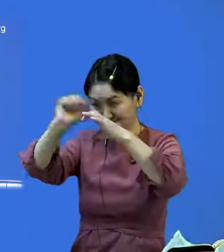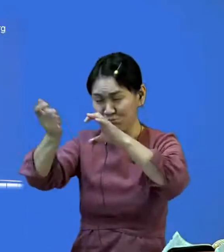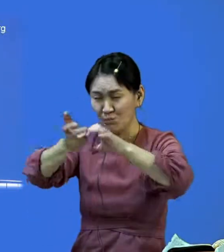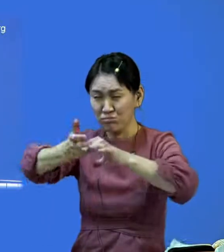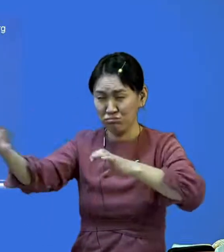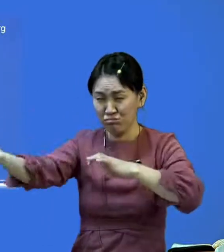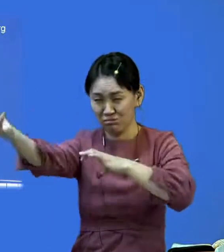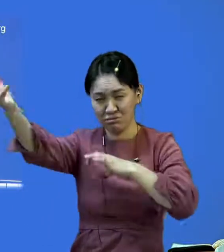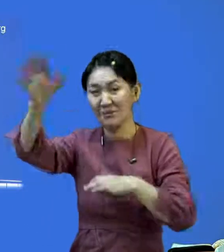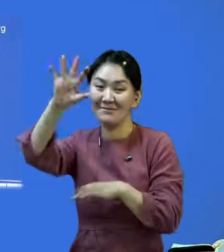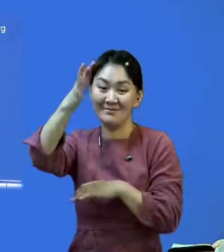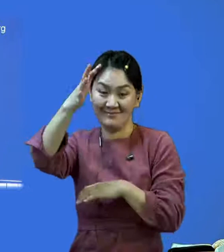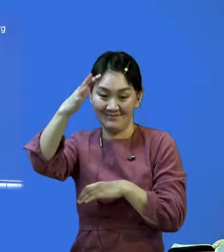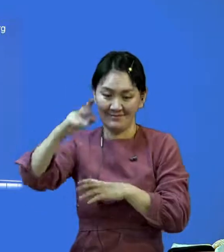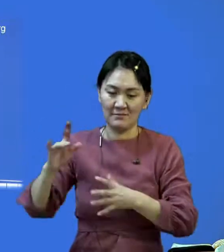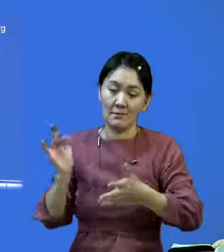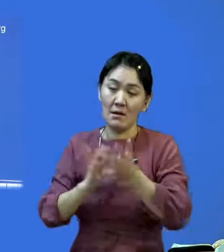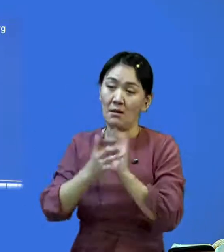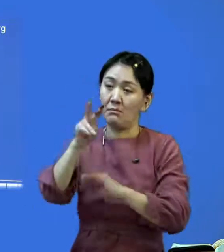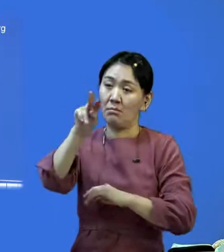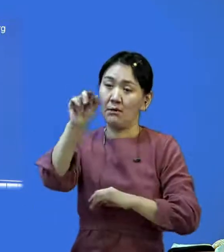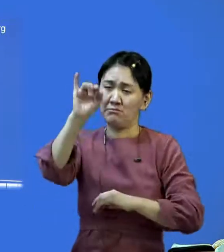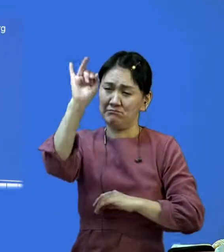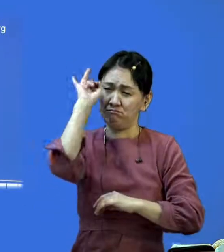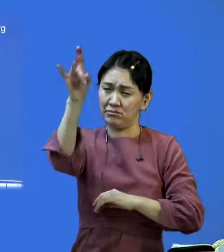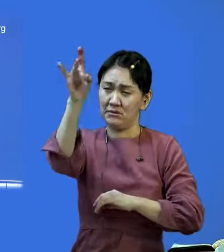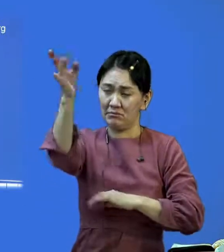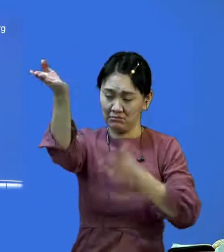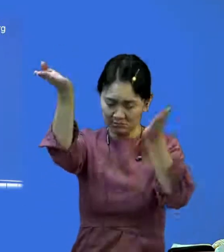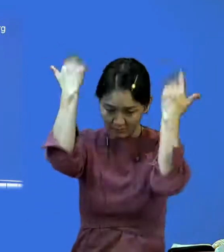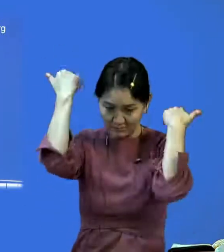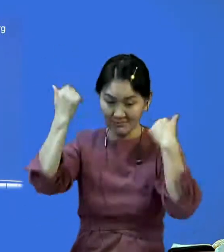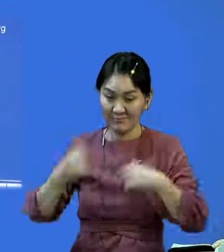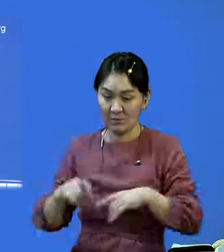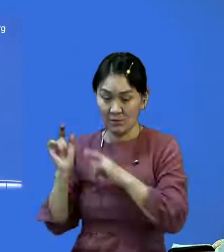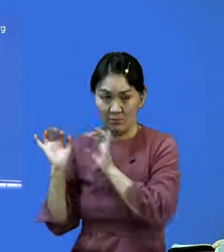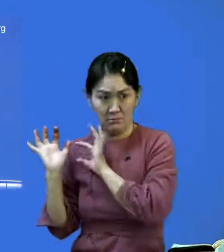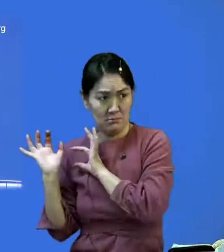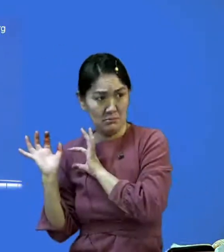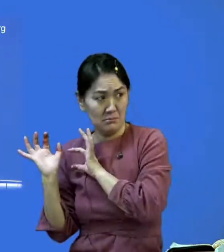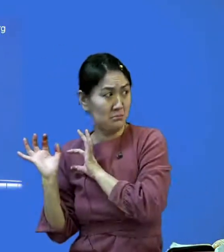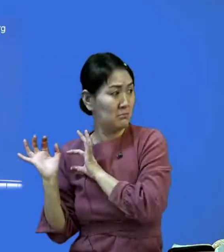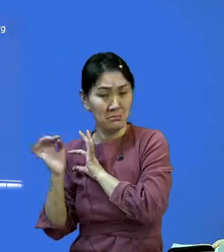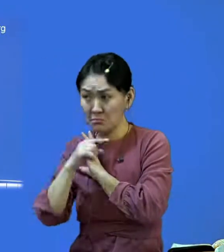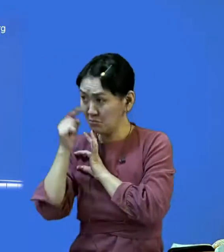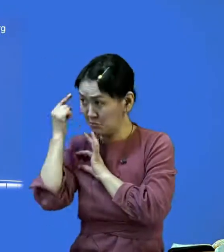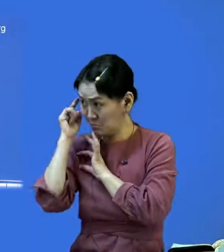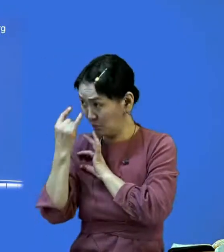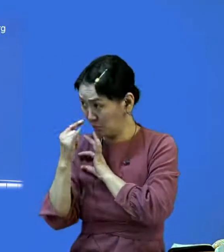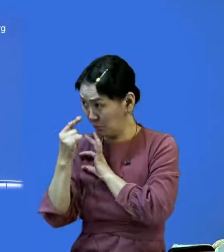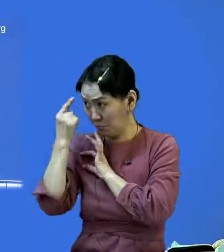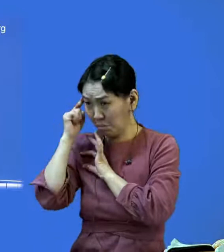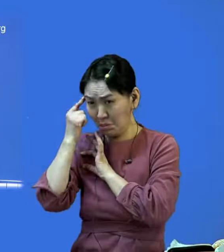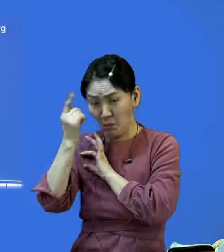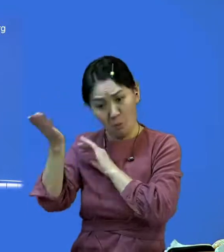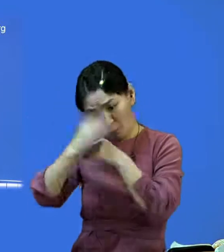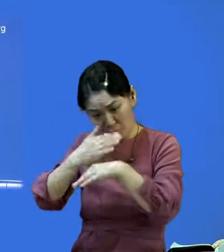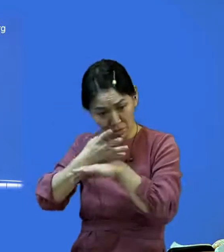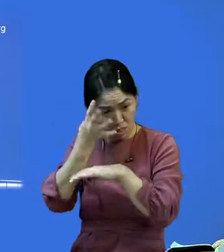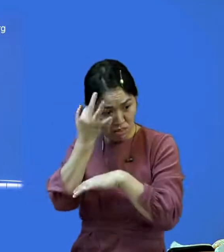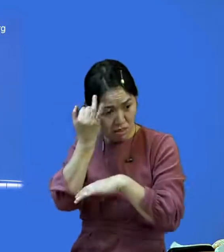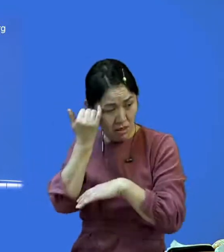таарна. Гэх тэр үед Есүс эзэн Лазара гараад ир гэж байна. Хажууд нээсэн хүмүүс энэ одоо тоглоод байгаа юм бахта үхээд